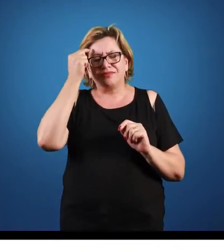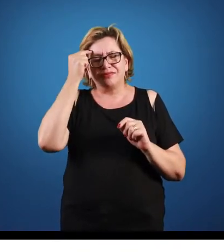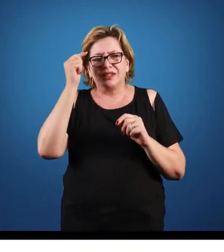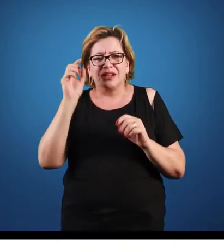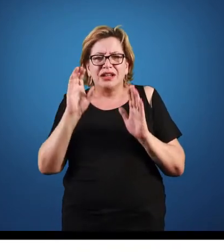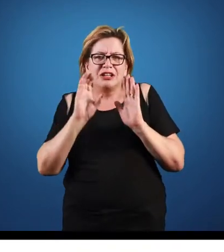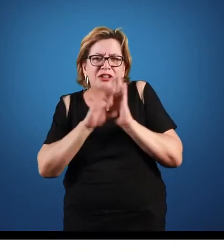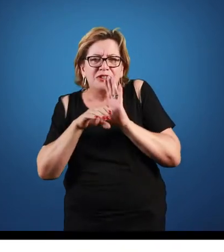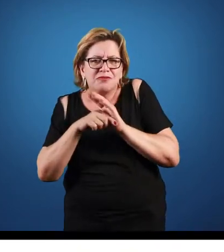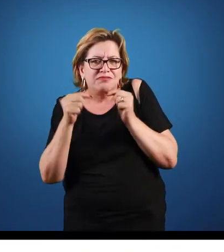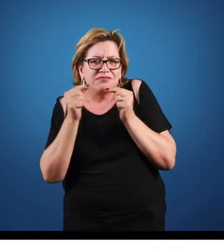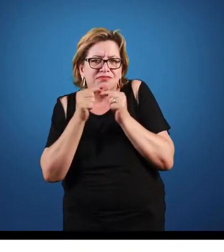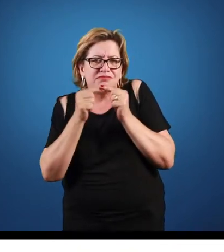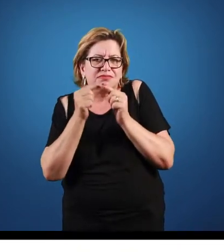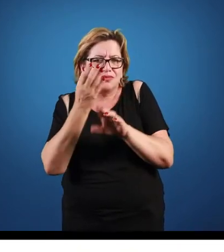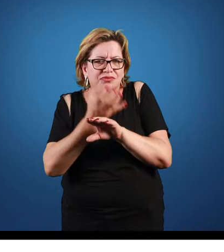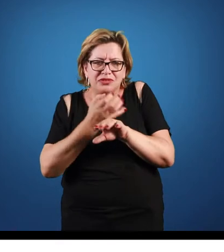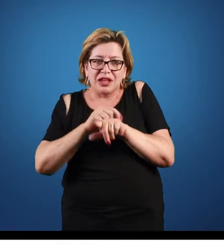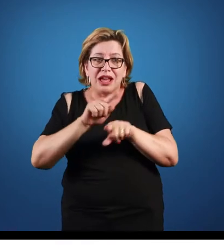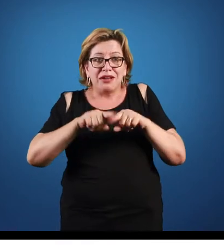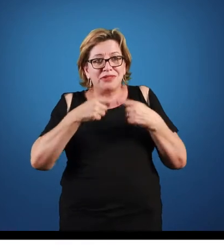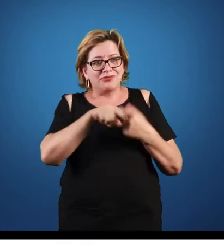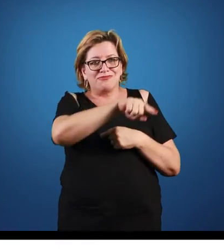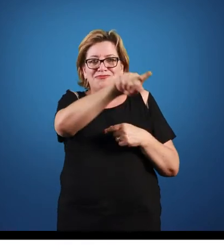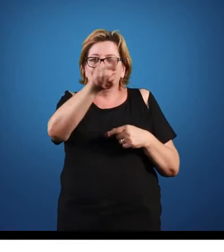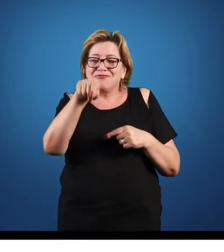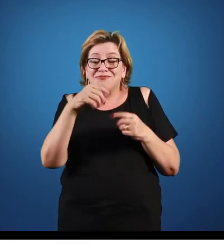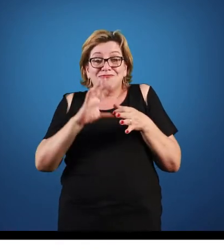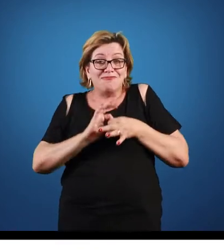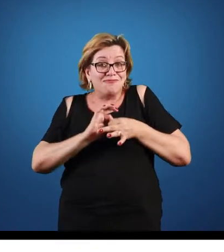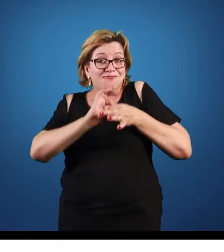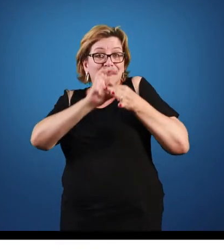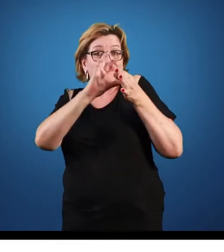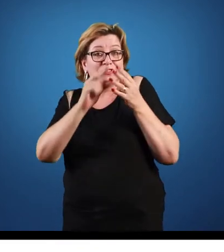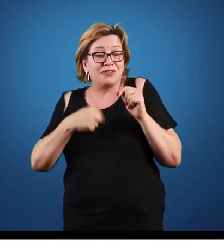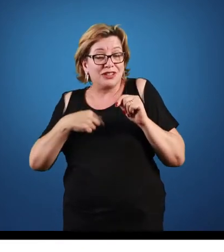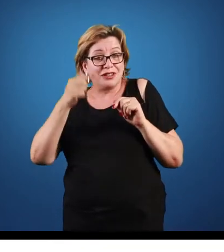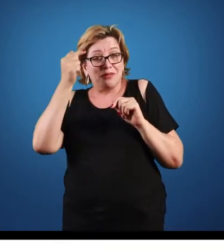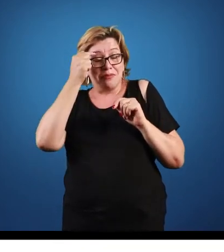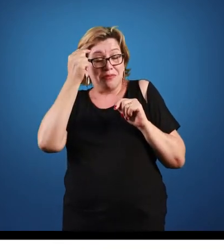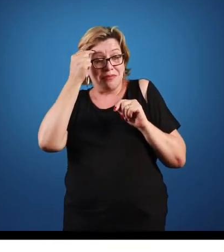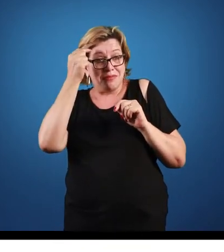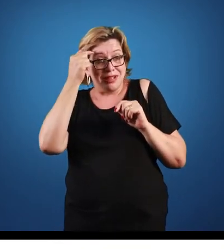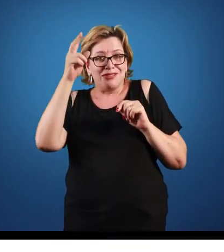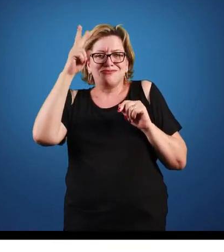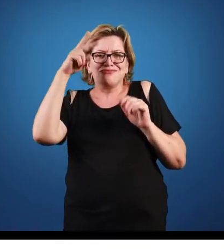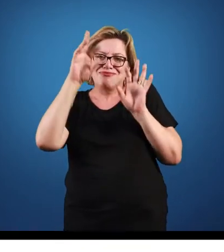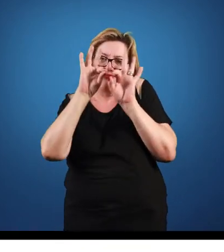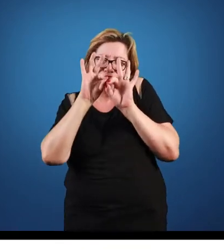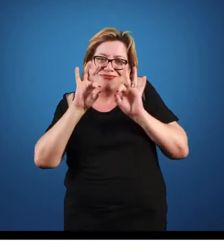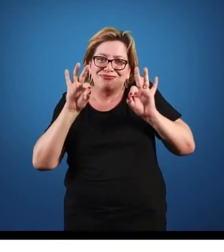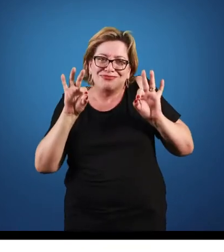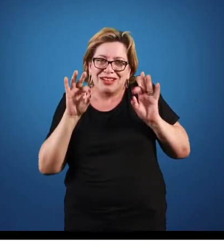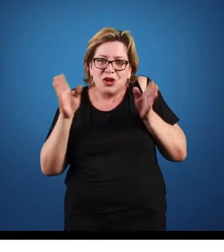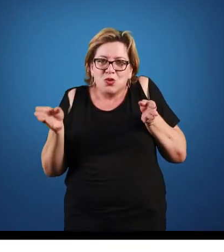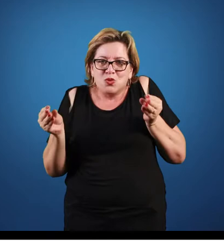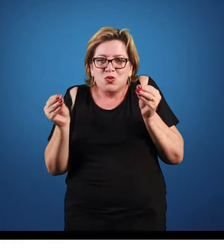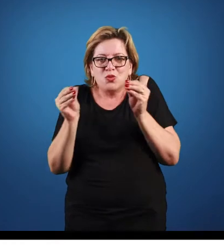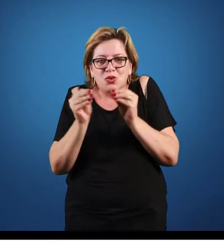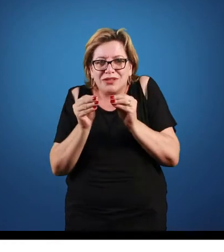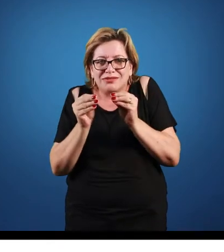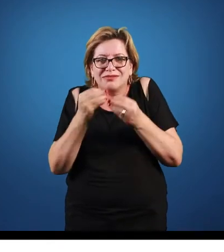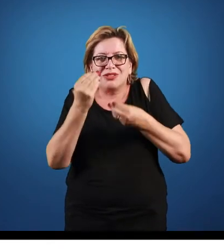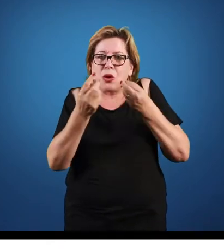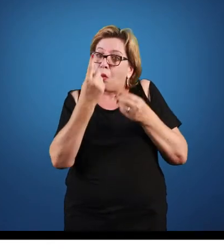a ver com a nossa disciplina mas eu vou deixar livres pra vocês vocês pensem num argumento uma história simples e curta que